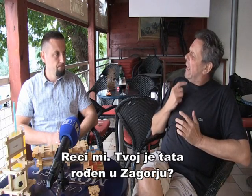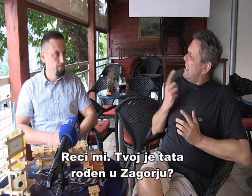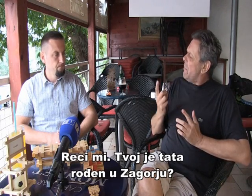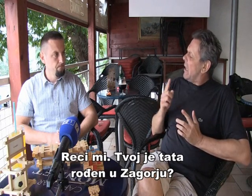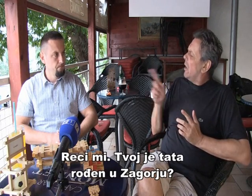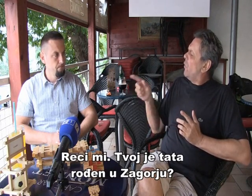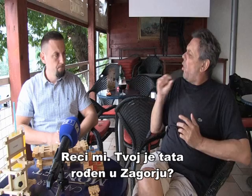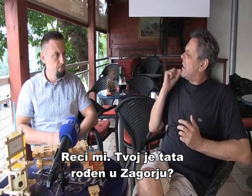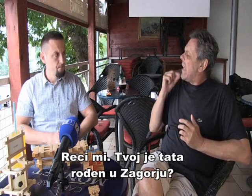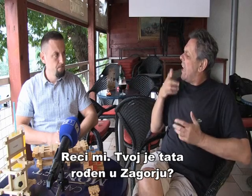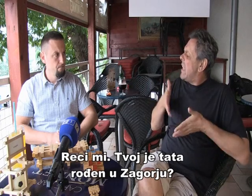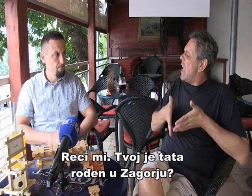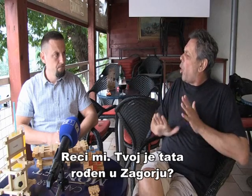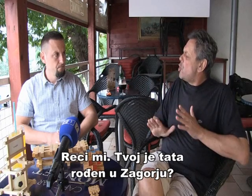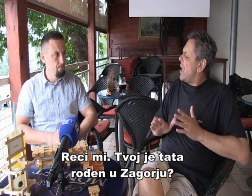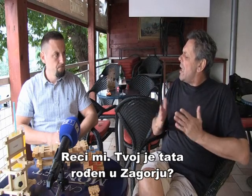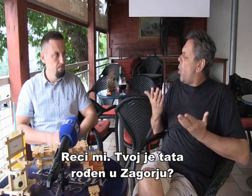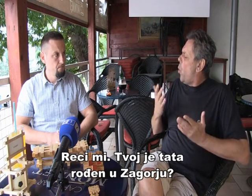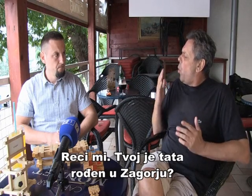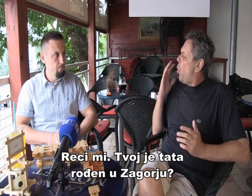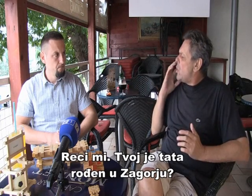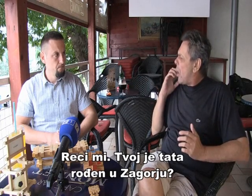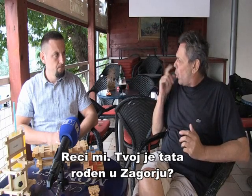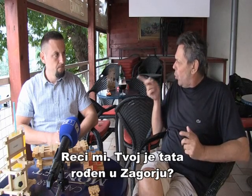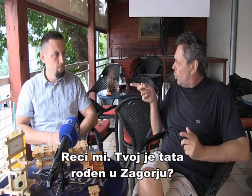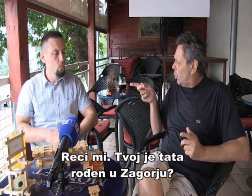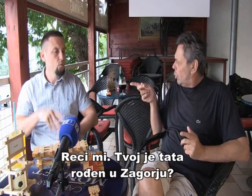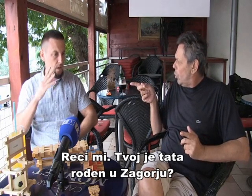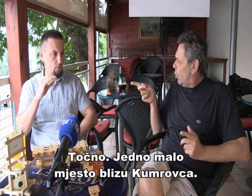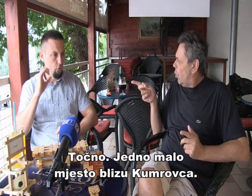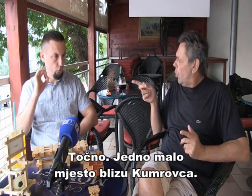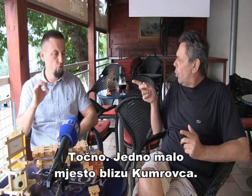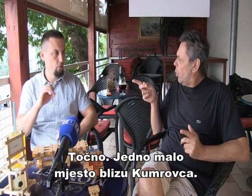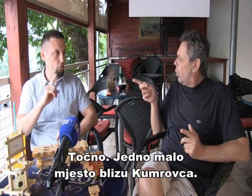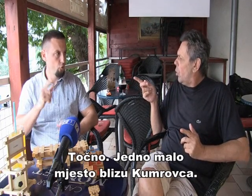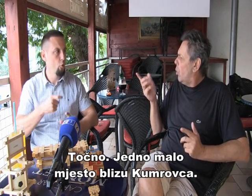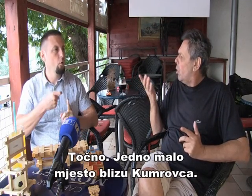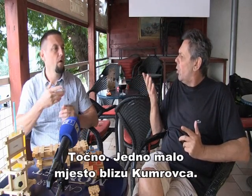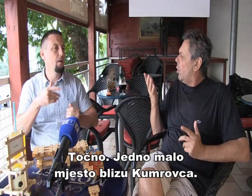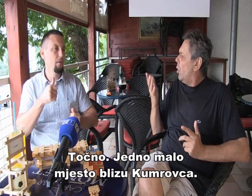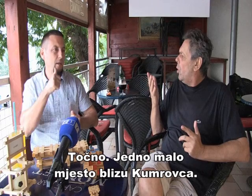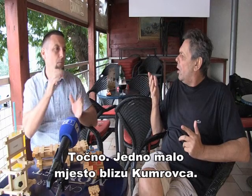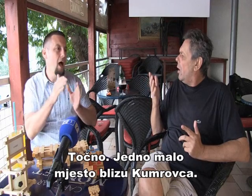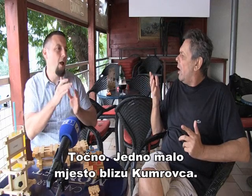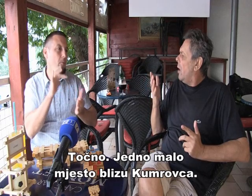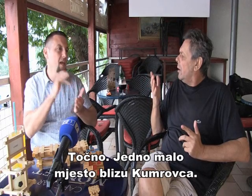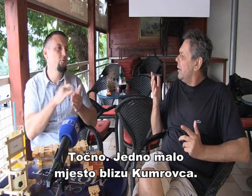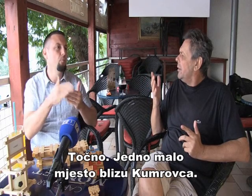Reci mi, tvoj tata je rođen u Zagorju. U Zagorju, točno. Jedno malo mjesto